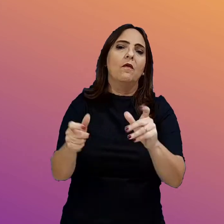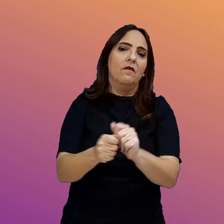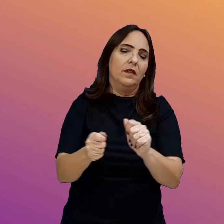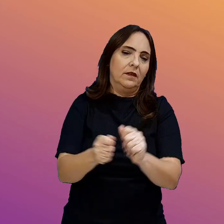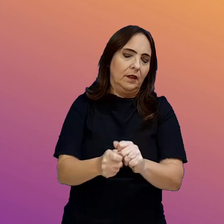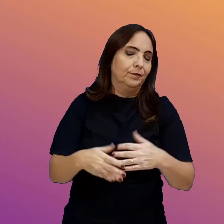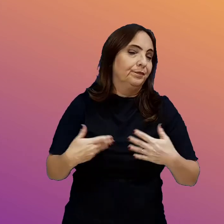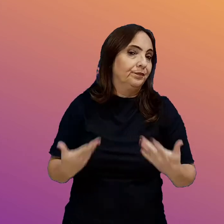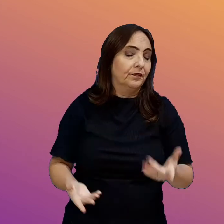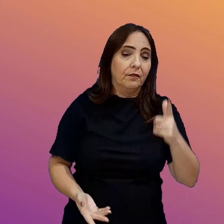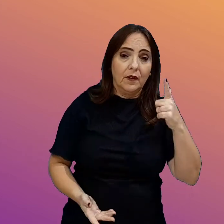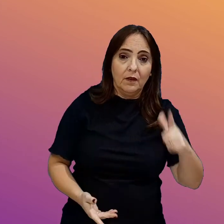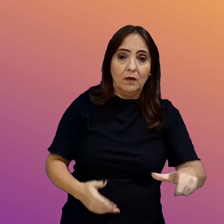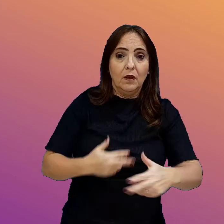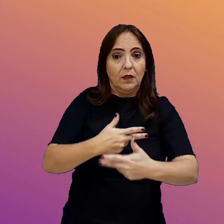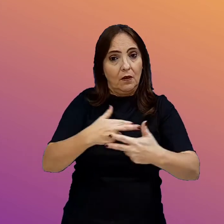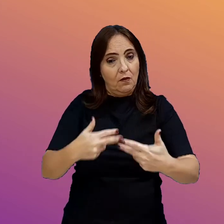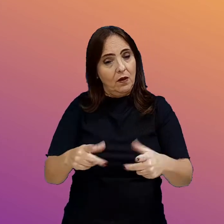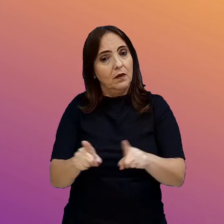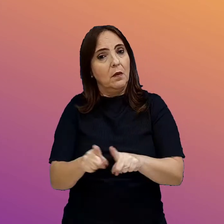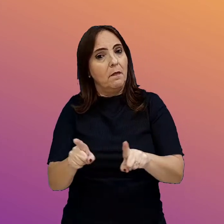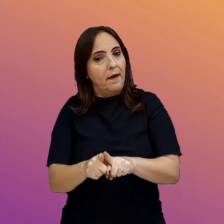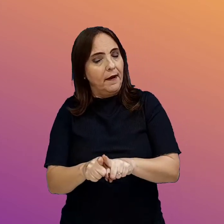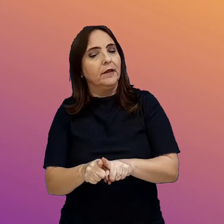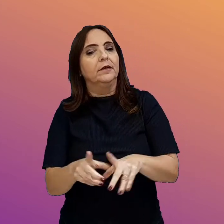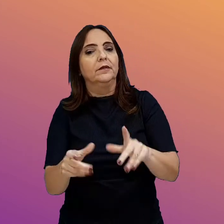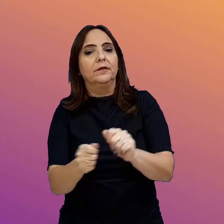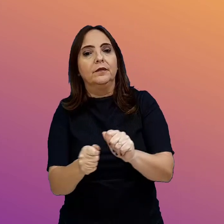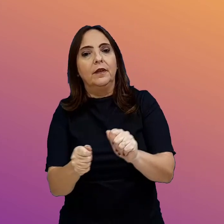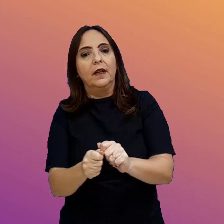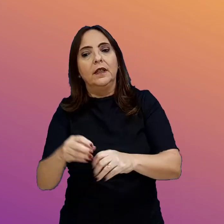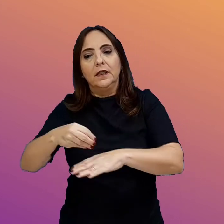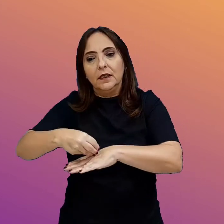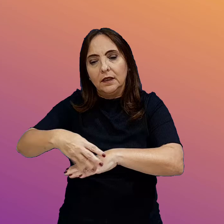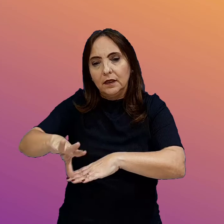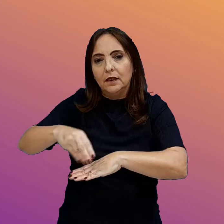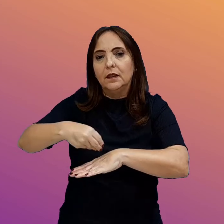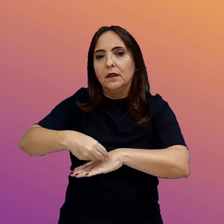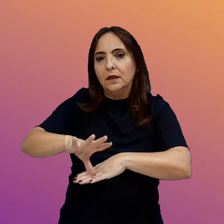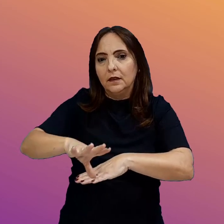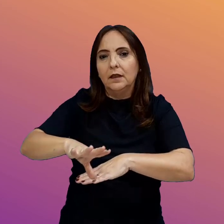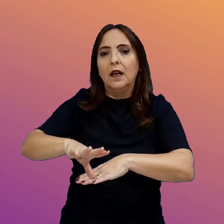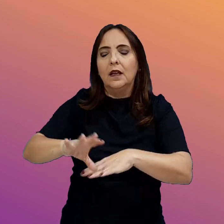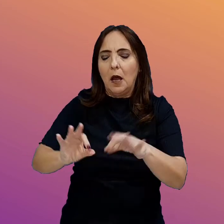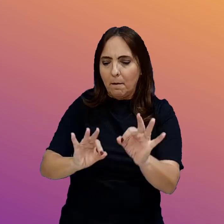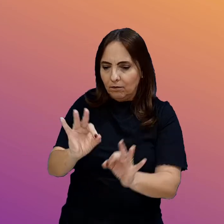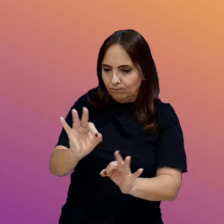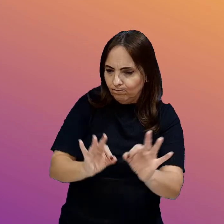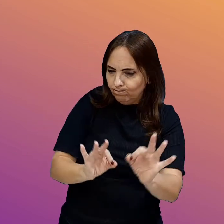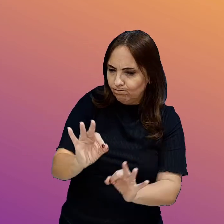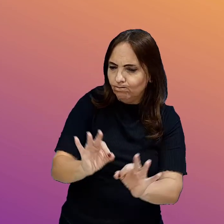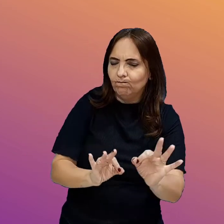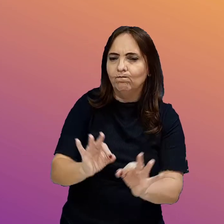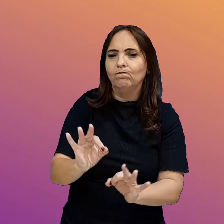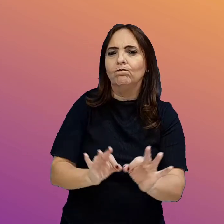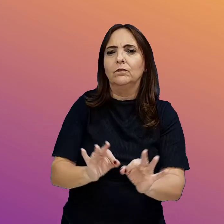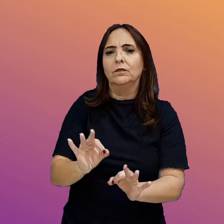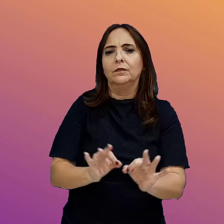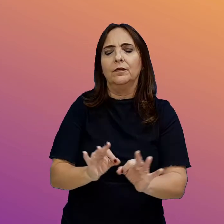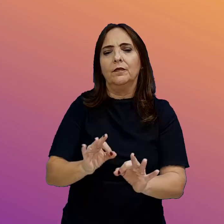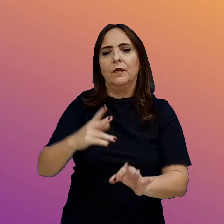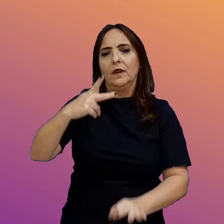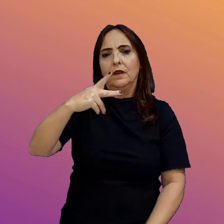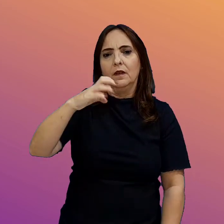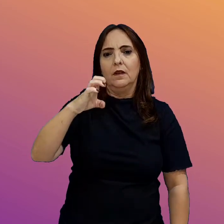A outra coisa que a gente procura fazer é ensinar a ser organizado. O Pedro